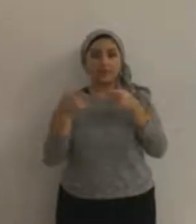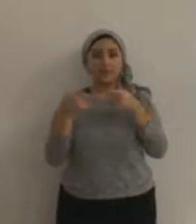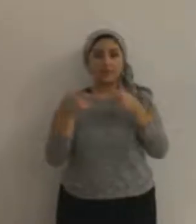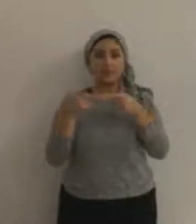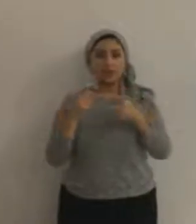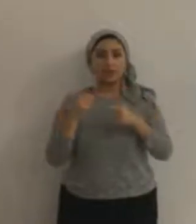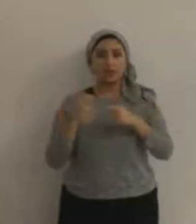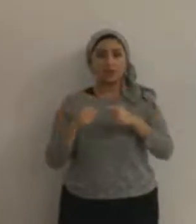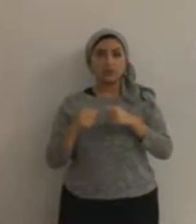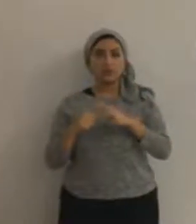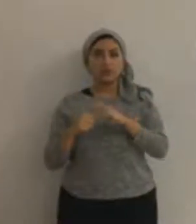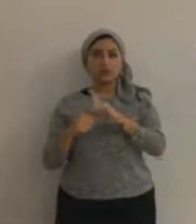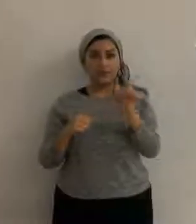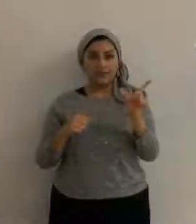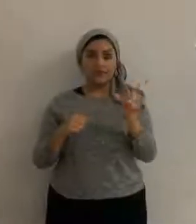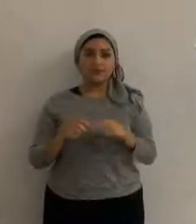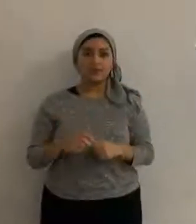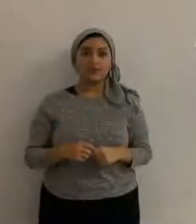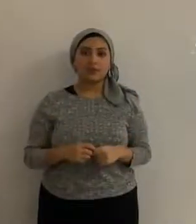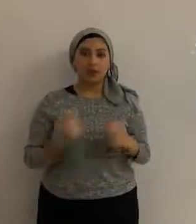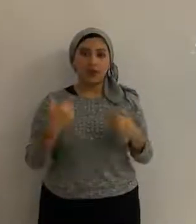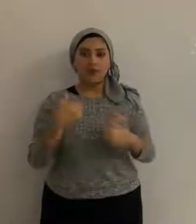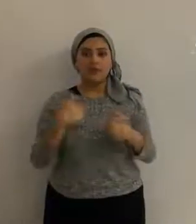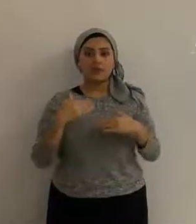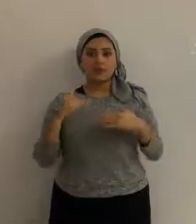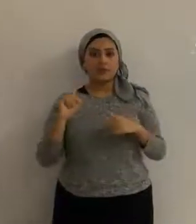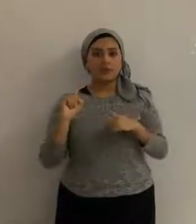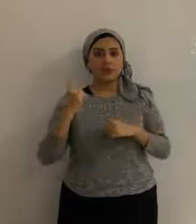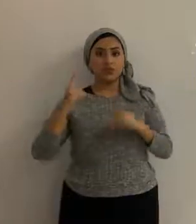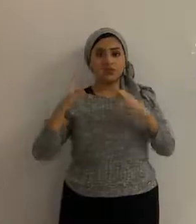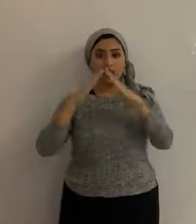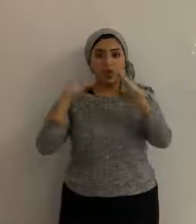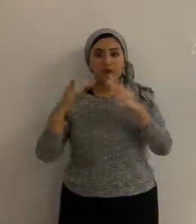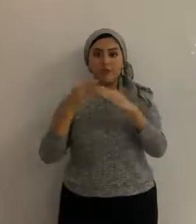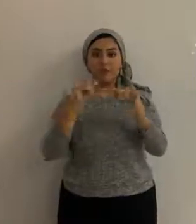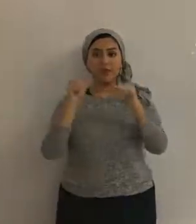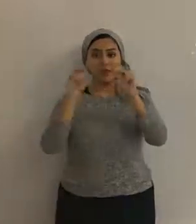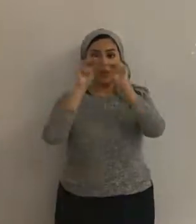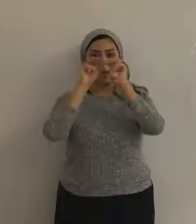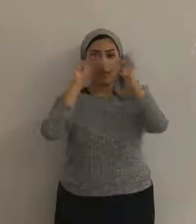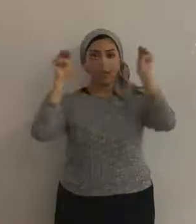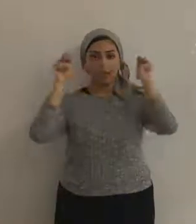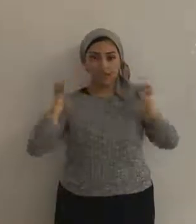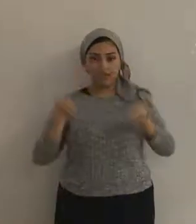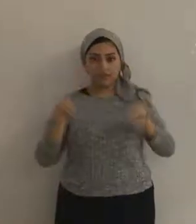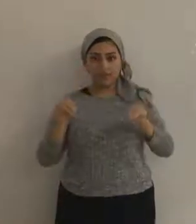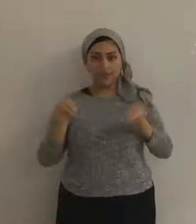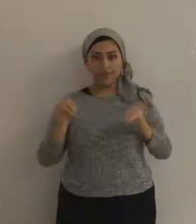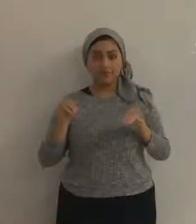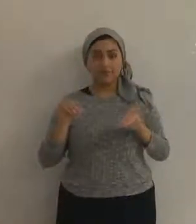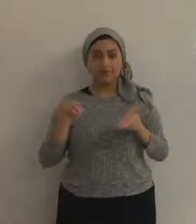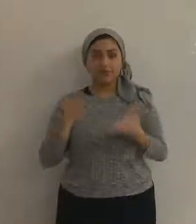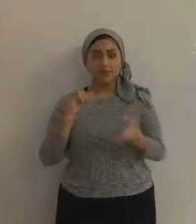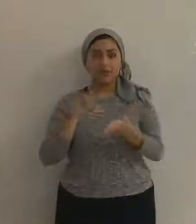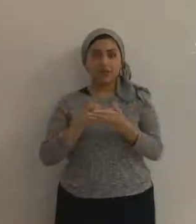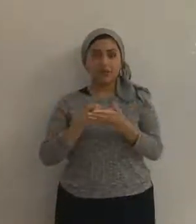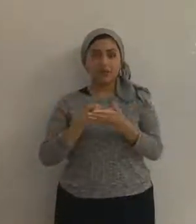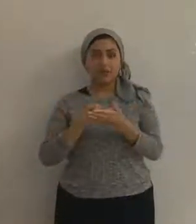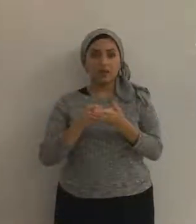casa, le llaman la casa principal, es un museo, ¿de acuerdo? Que es como mirando